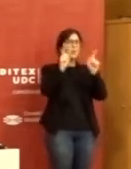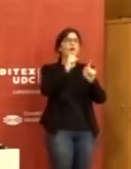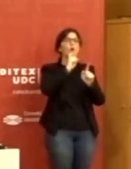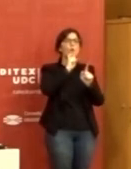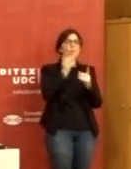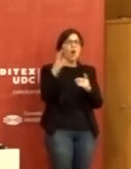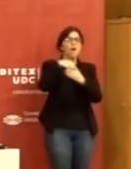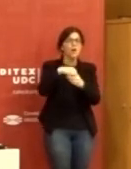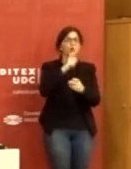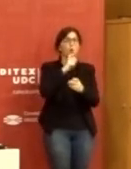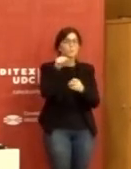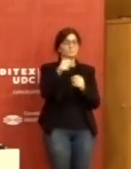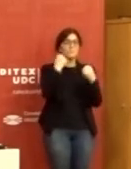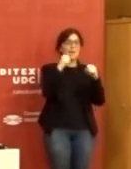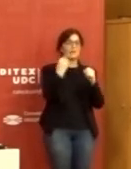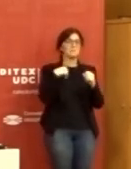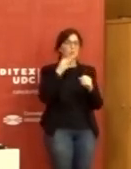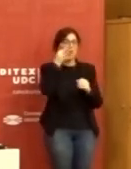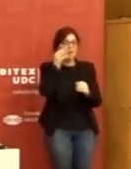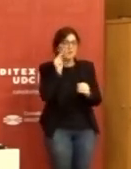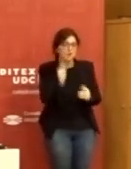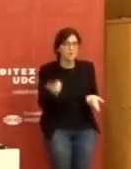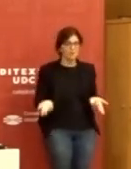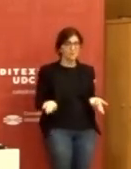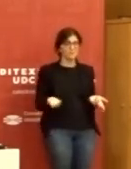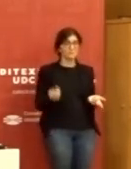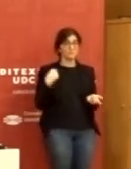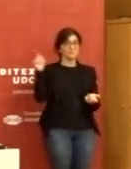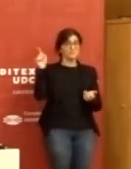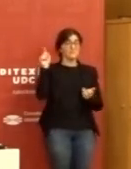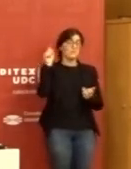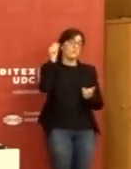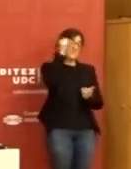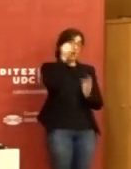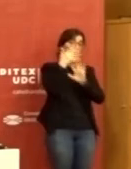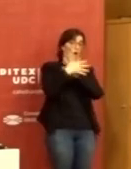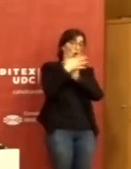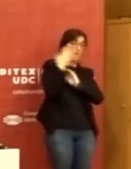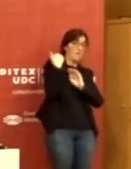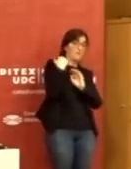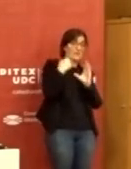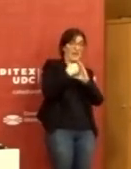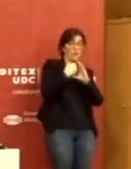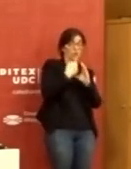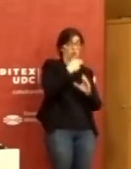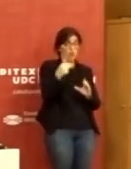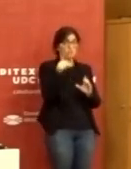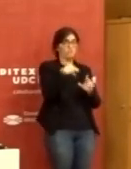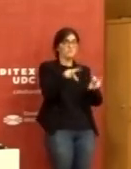He contado el caso de este chico que lo contrataron al día siguiente de terminar las prácticas en Carrefour, pero también tenemos una persona